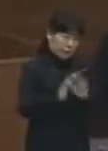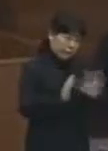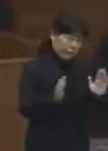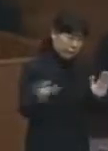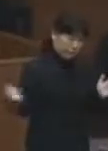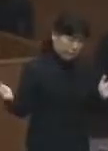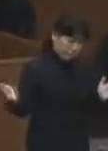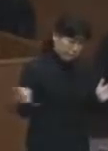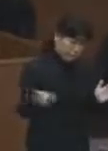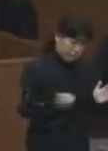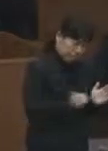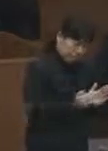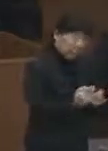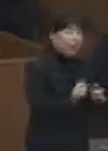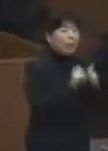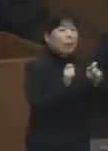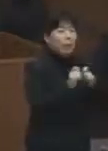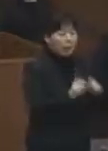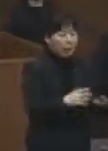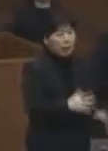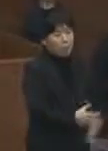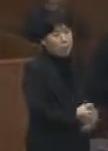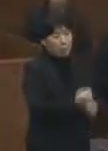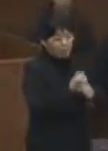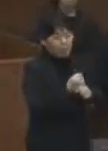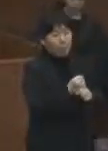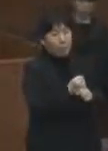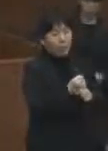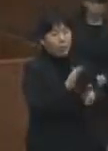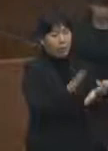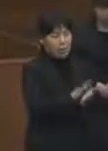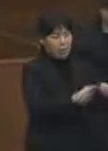熟慮を重ねられた上で取りまとめられたものでありまして、